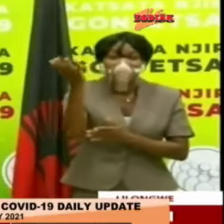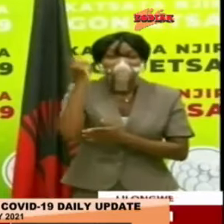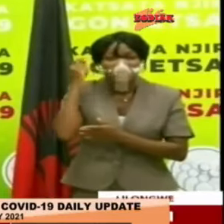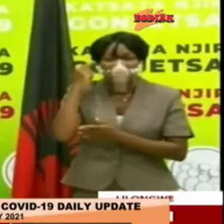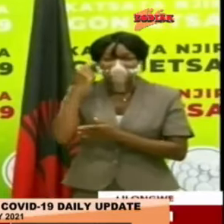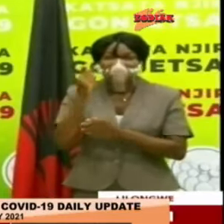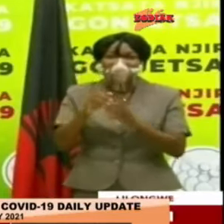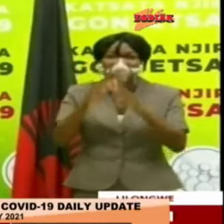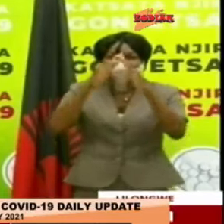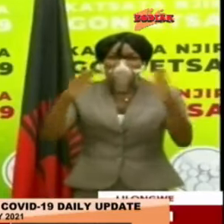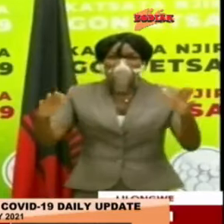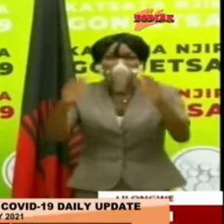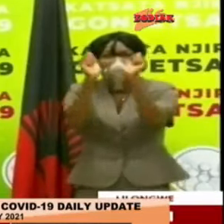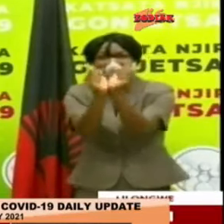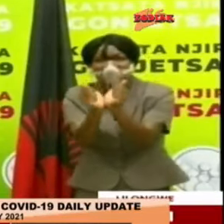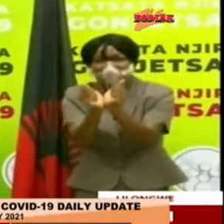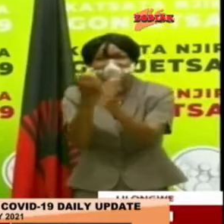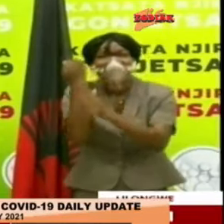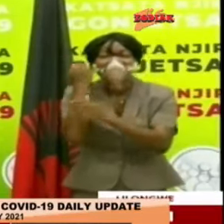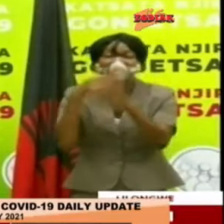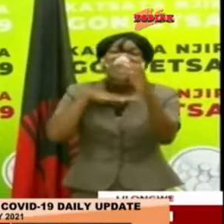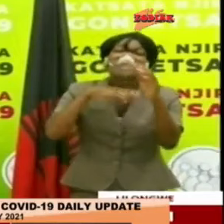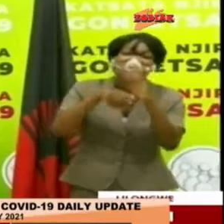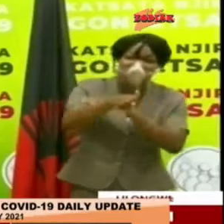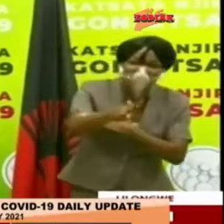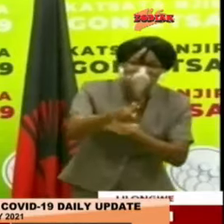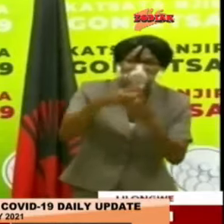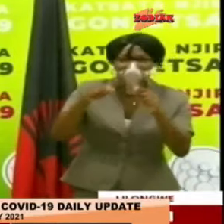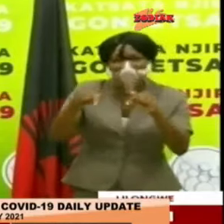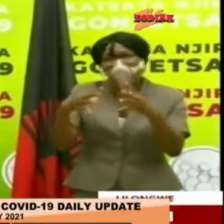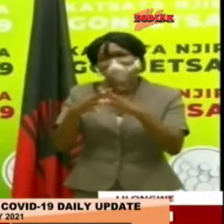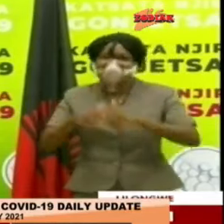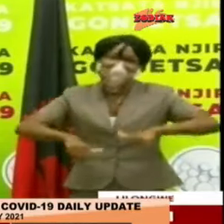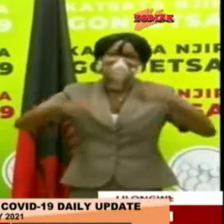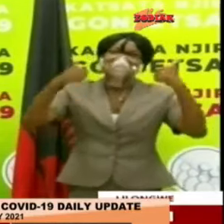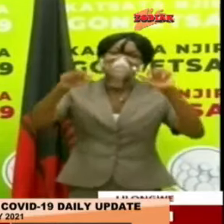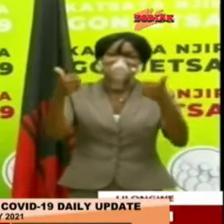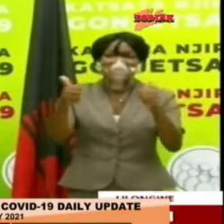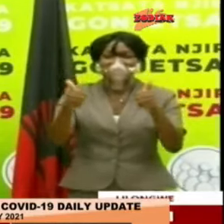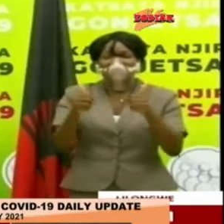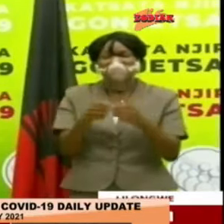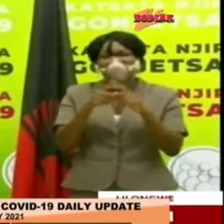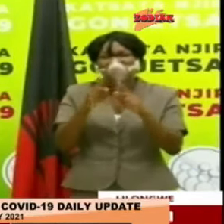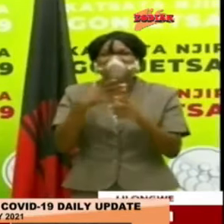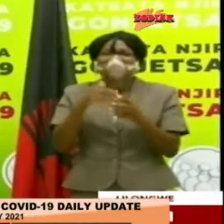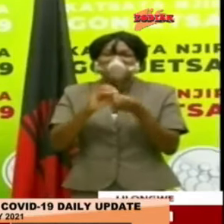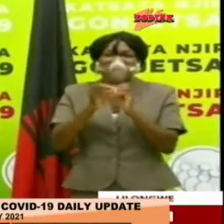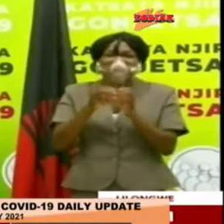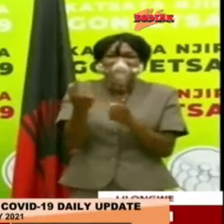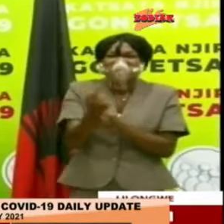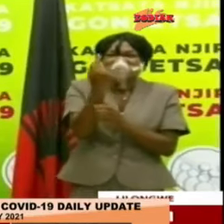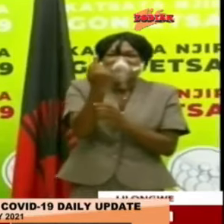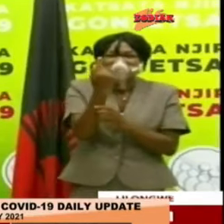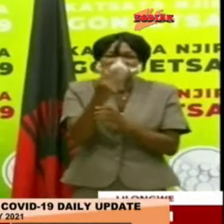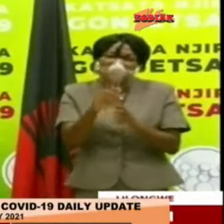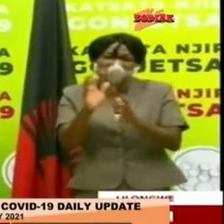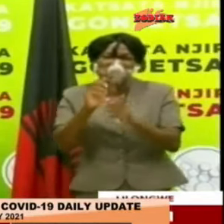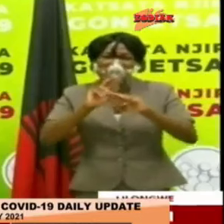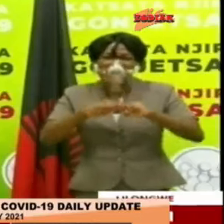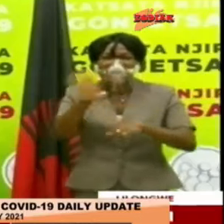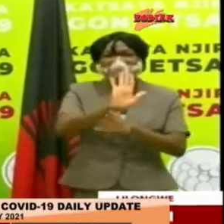kuti ambiri ali bwino pano ma prisoners koma benkodi kuda afunika kuti kukhale ma isolation apa okhaokha koma so